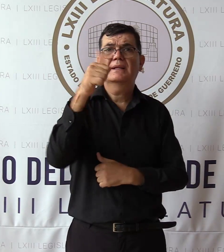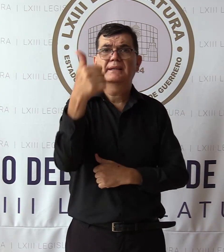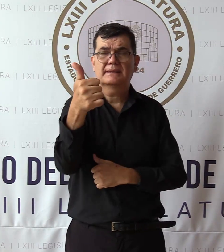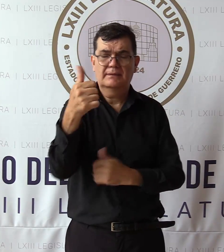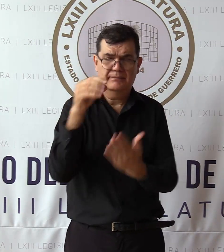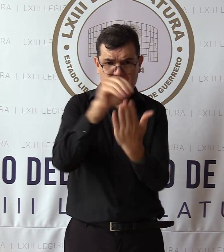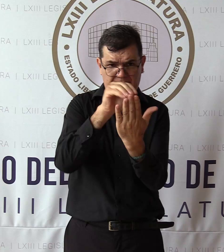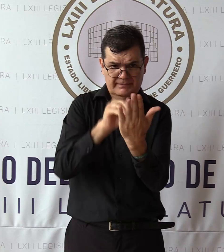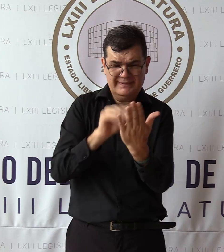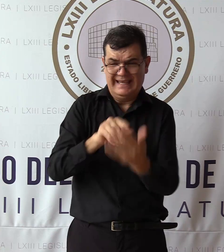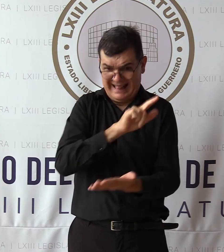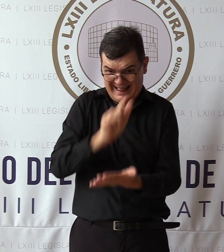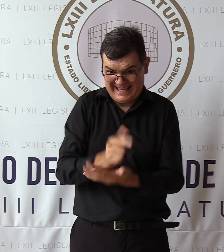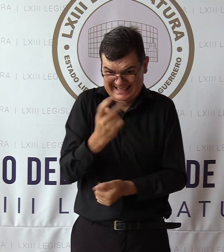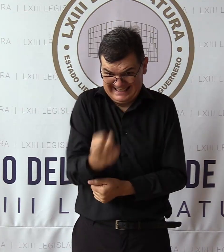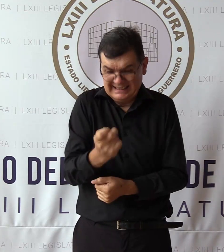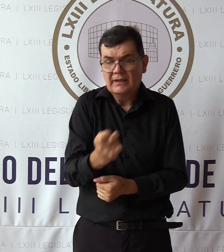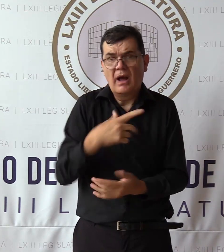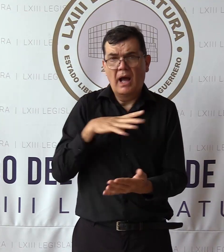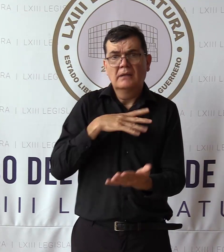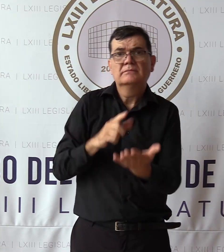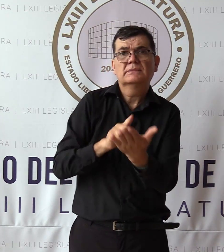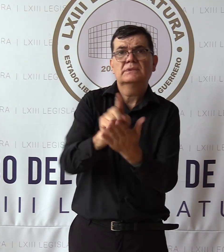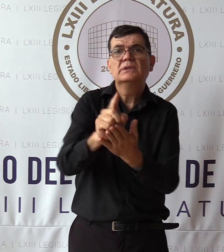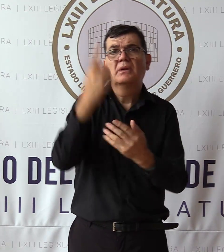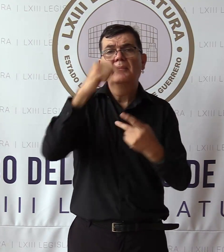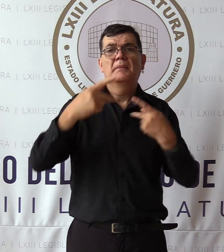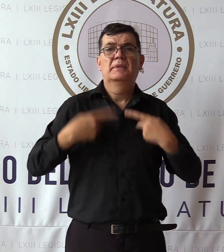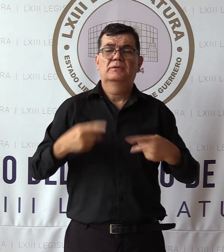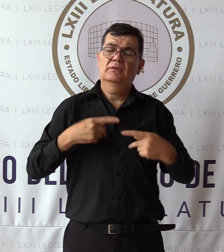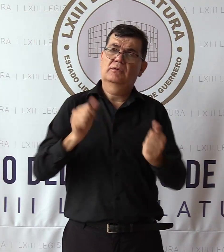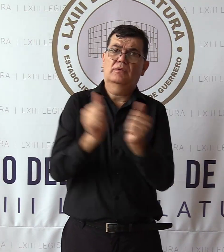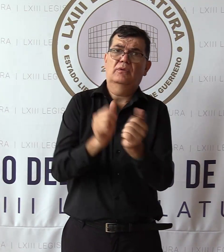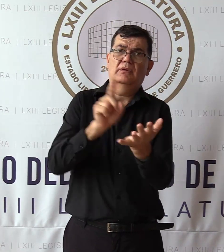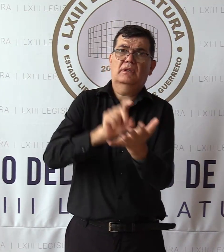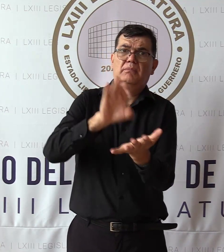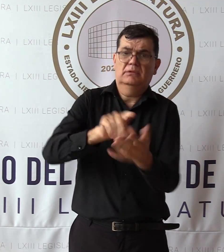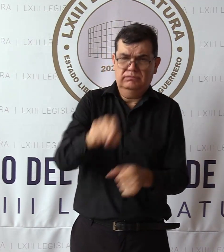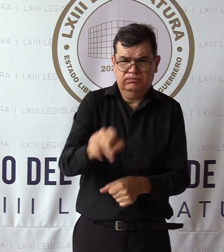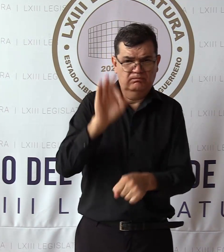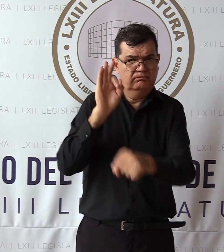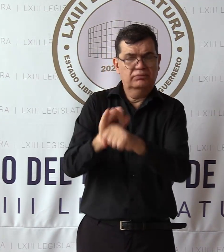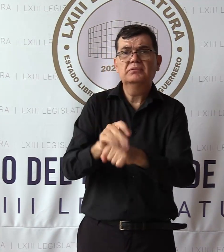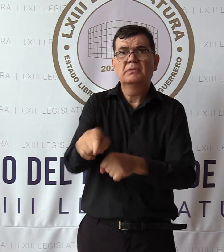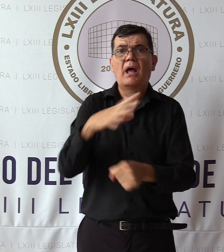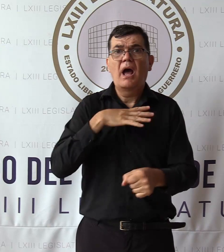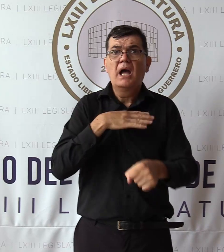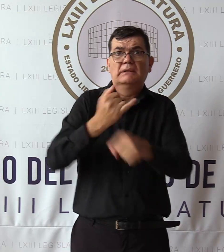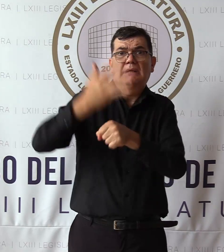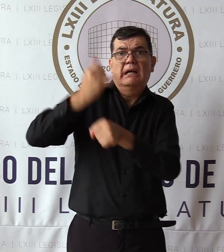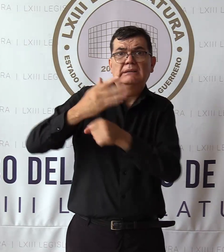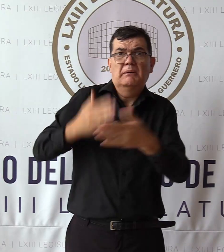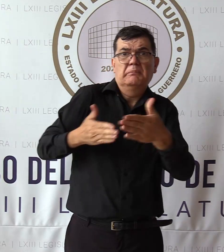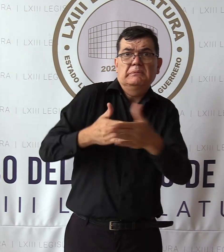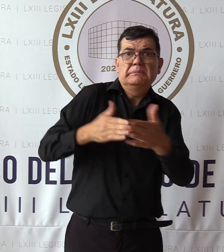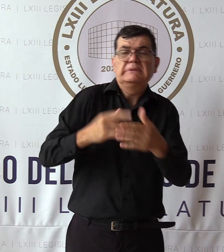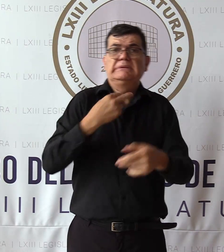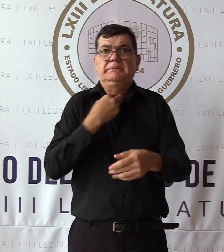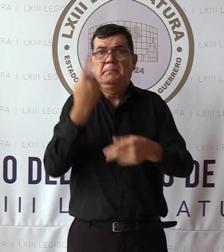esta ley se garantizará el derecho a la educación de las personas con discapacidad que enfrenten barreras de aprendizaje, participación o